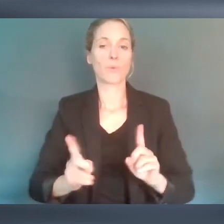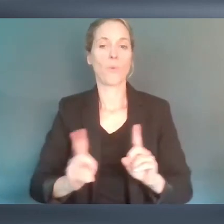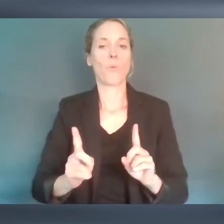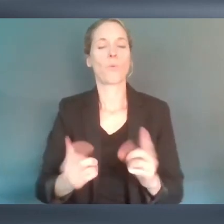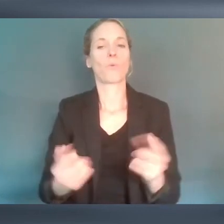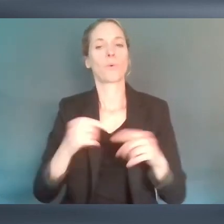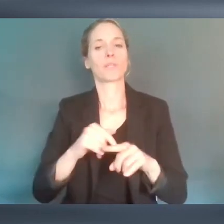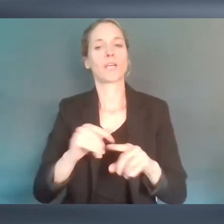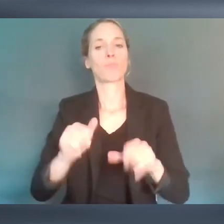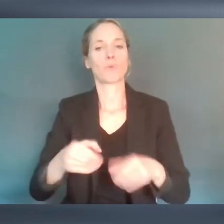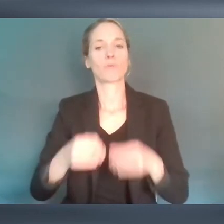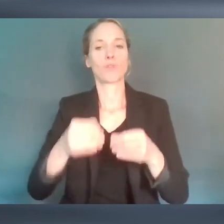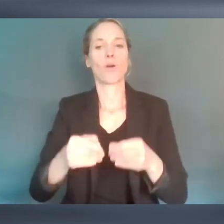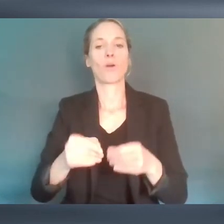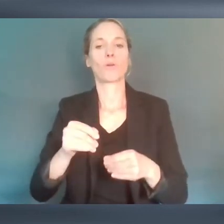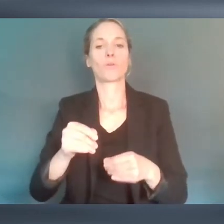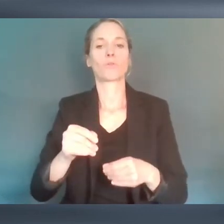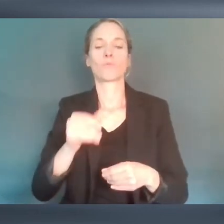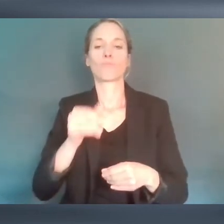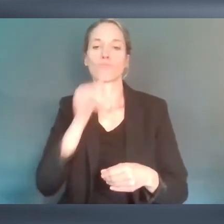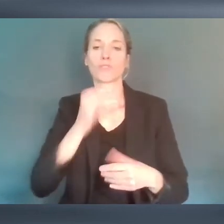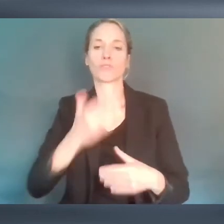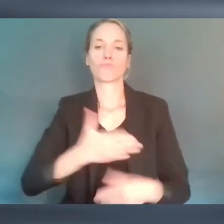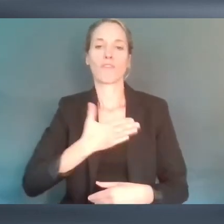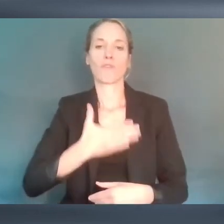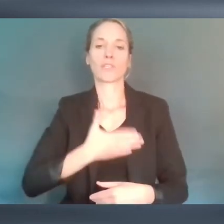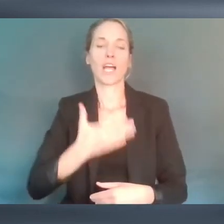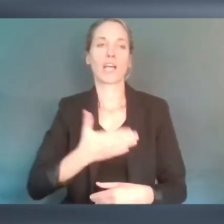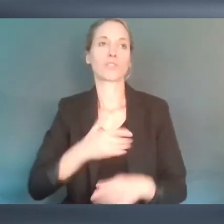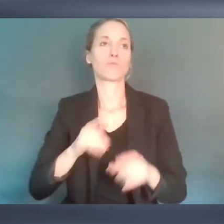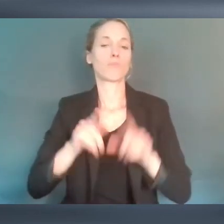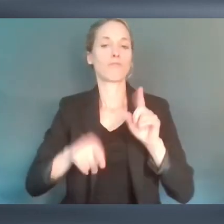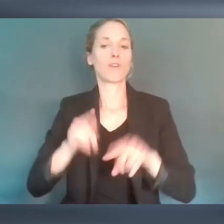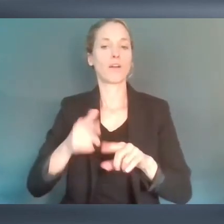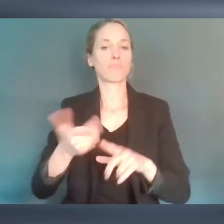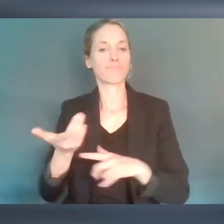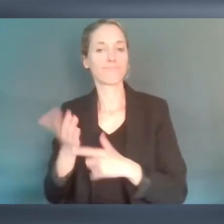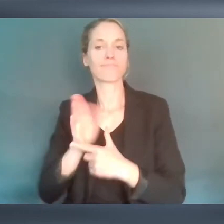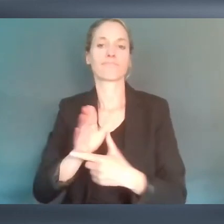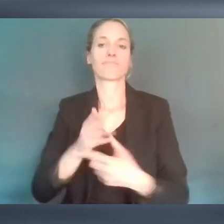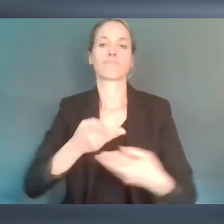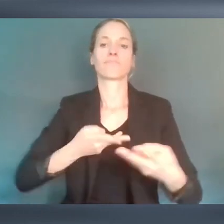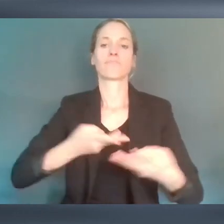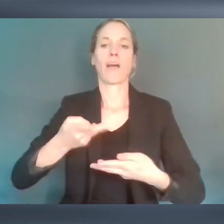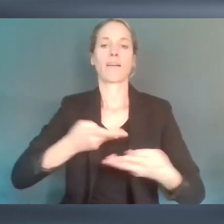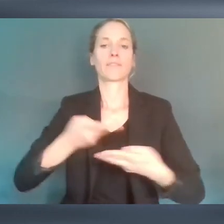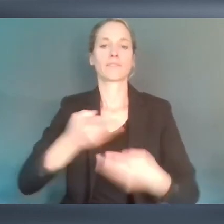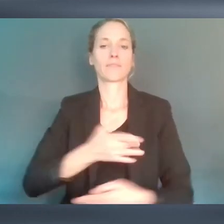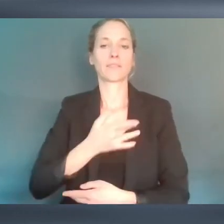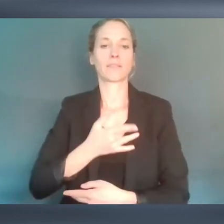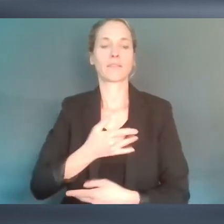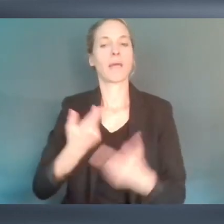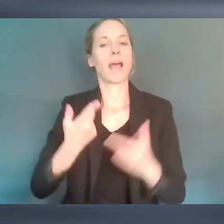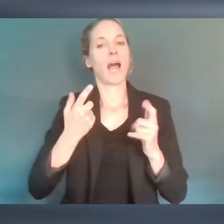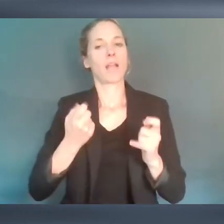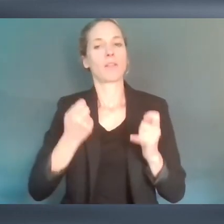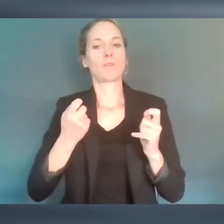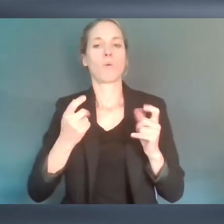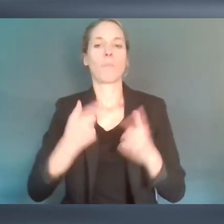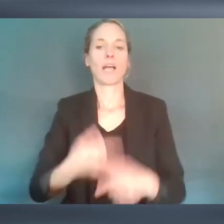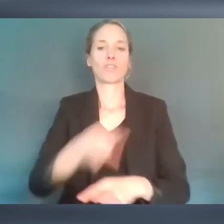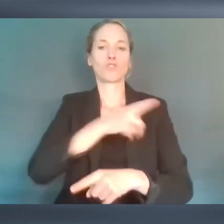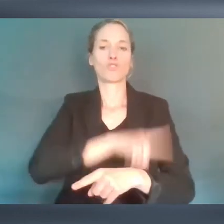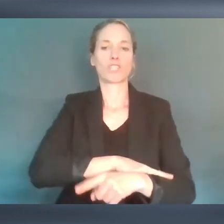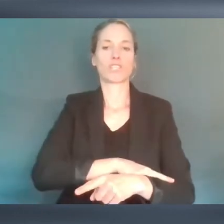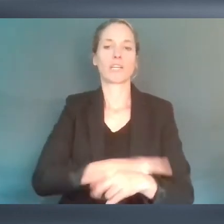parfois une forme de marketing et de communication. Attention à ne pas faire de l'handiwashing. Évidemment,